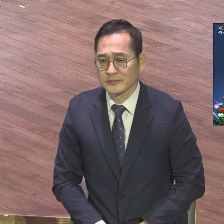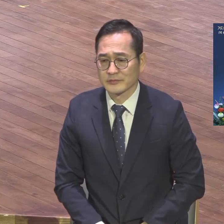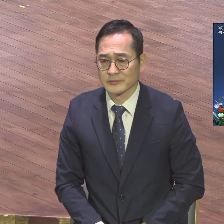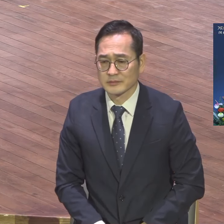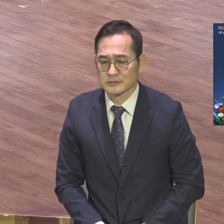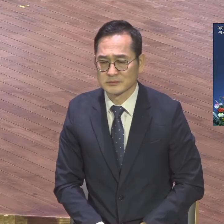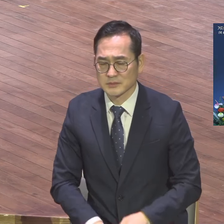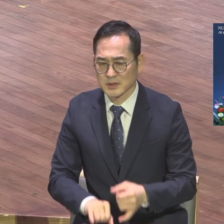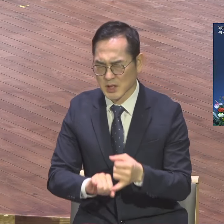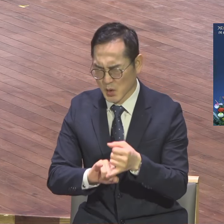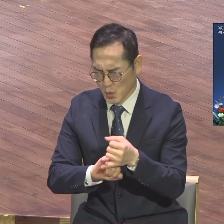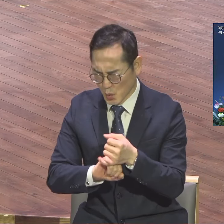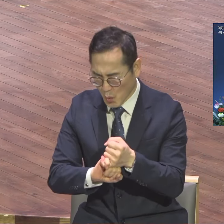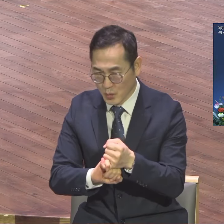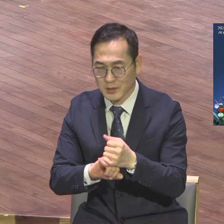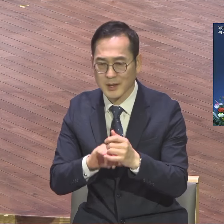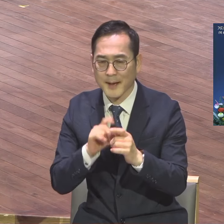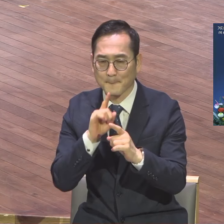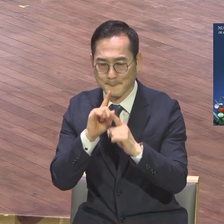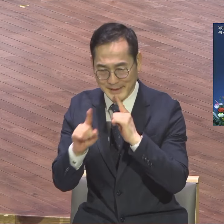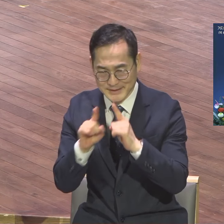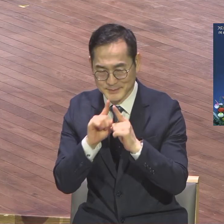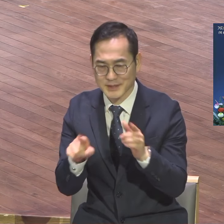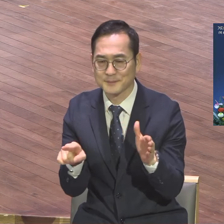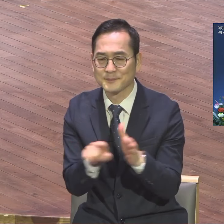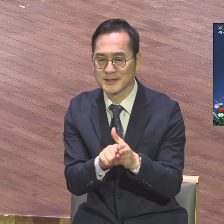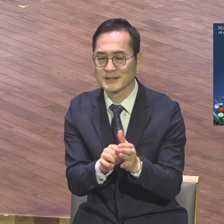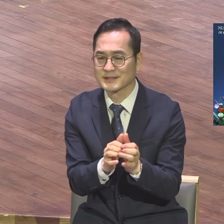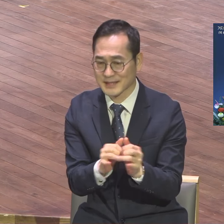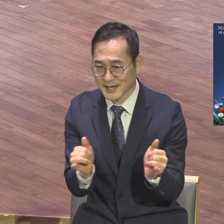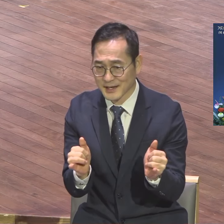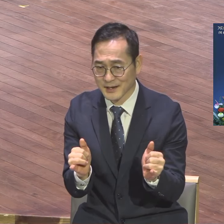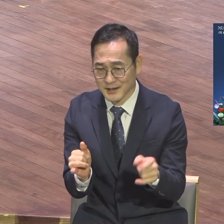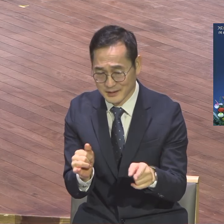반드시 말씀을 믿는 자를 통해서 실행하시는 분이시다.